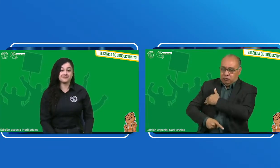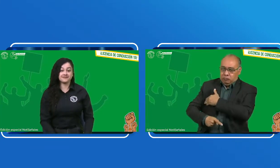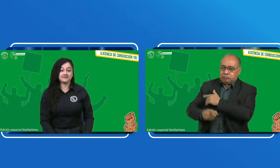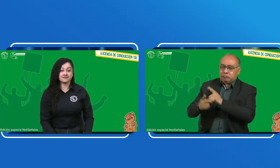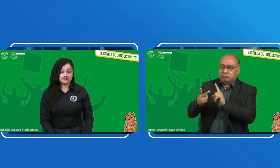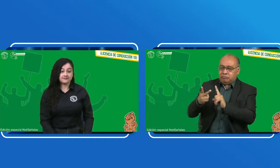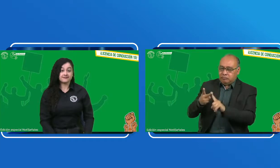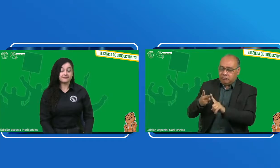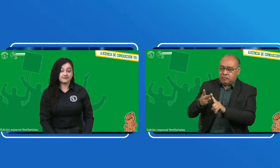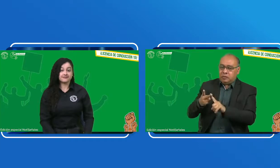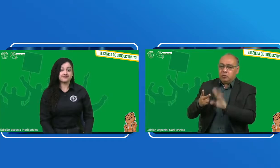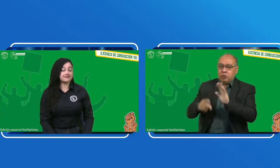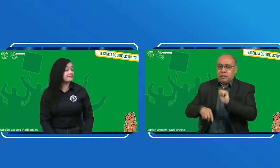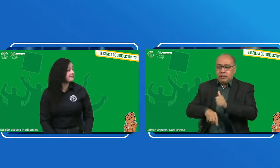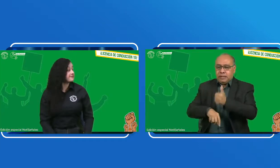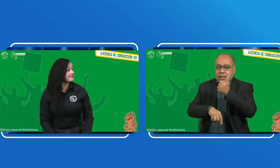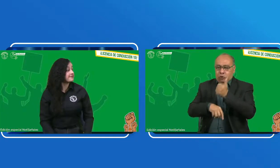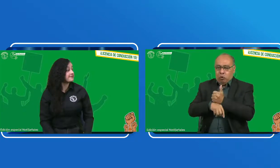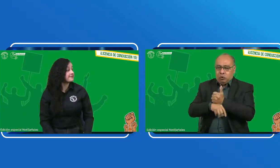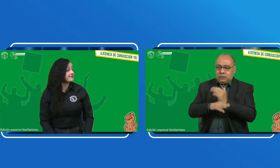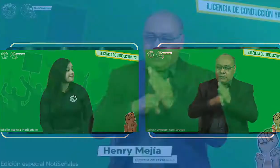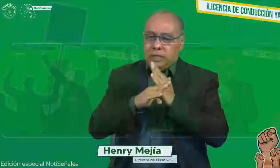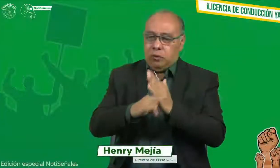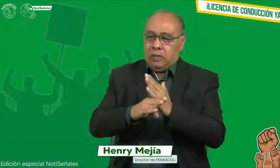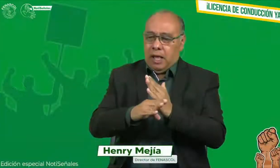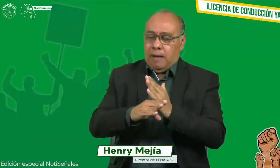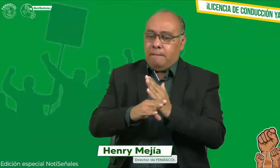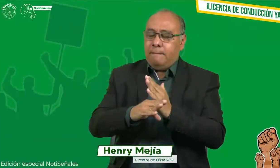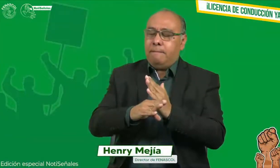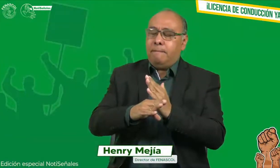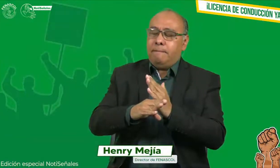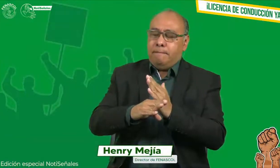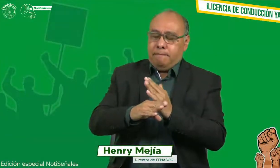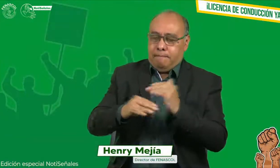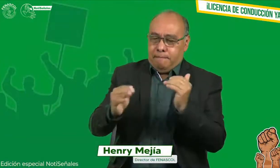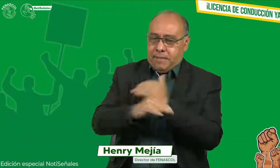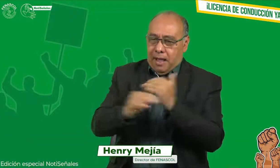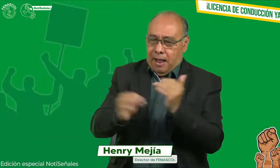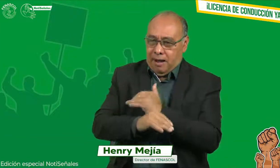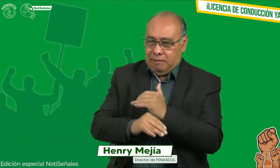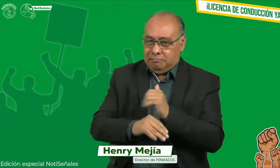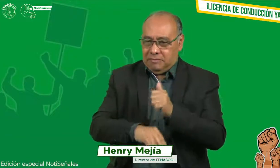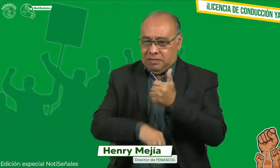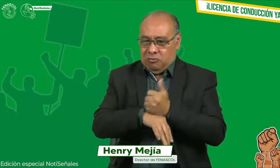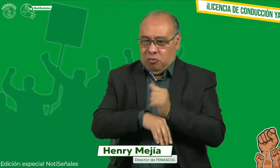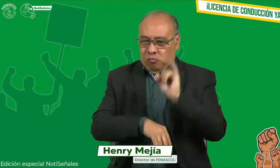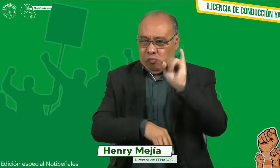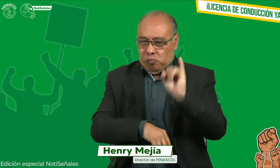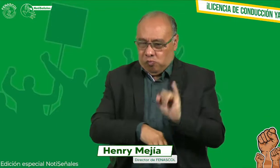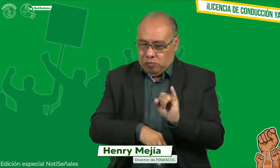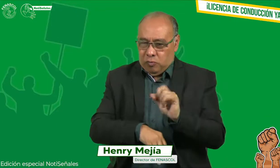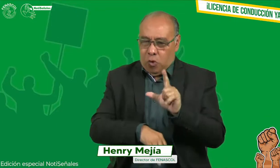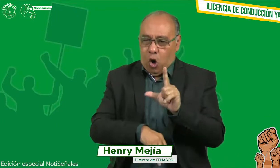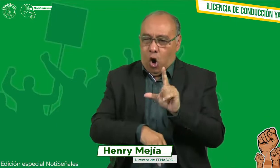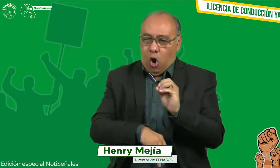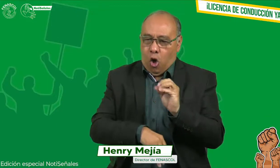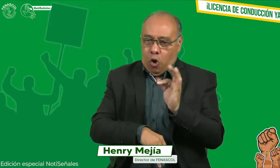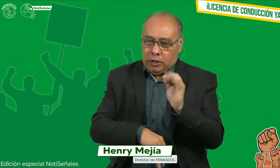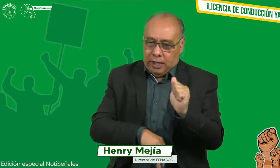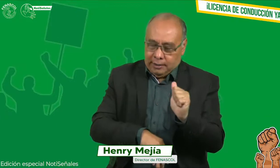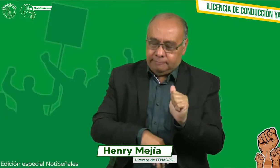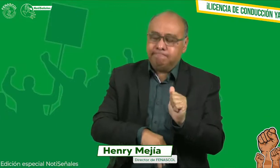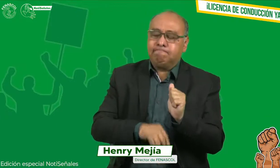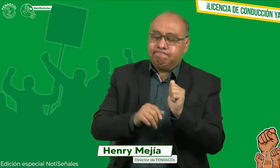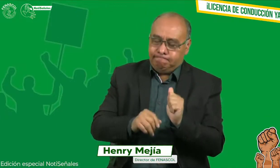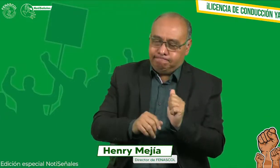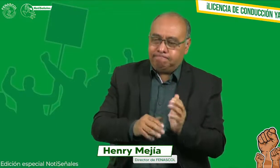Participó el viceministro de Transporte. Participó el director de la Agencia Nacional de Seguridad Vial,